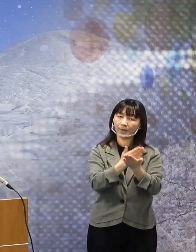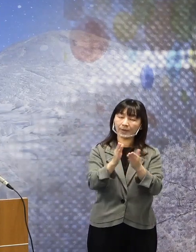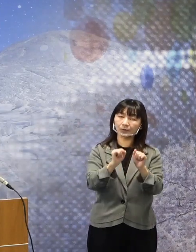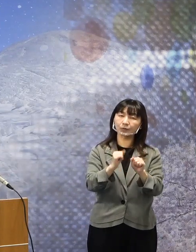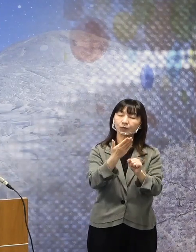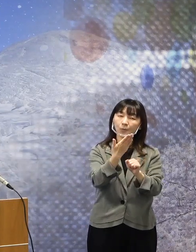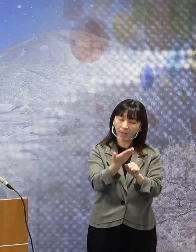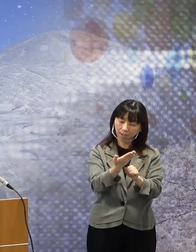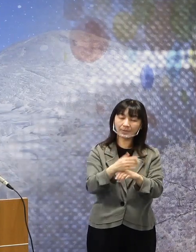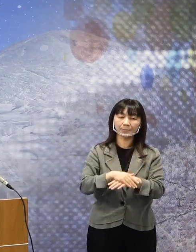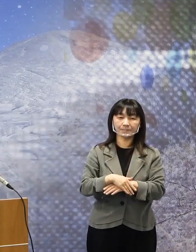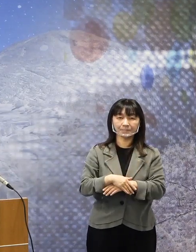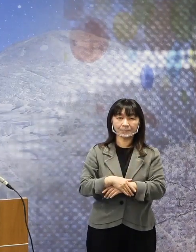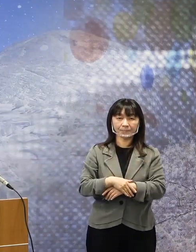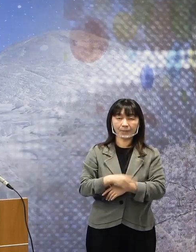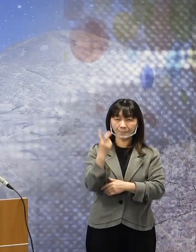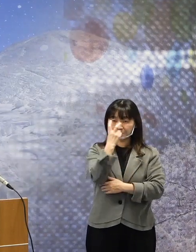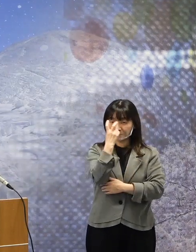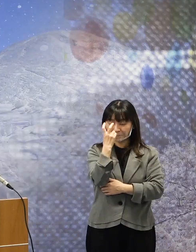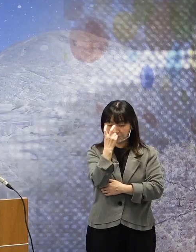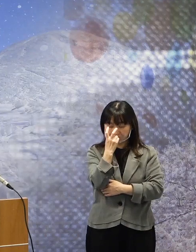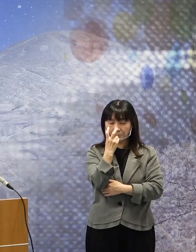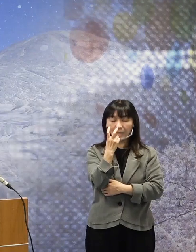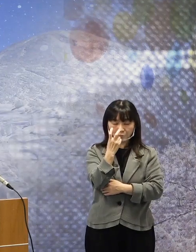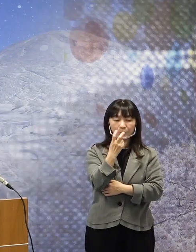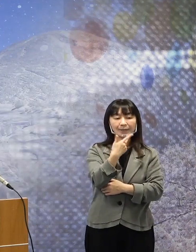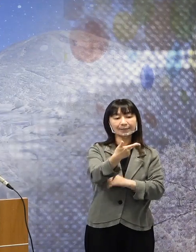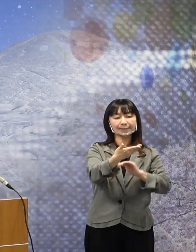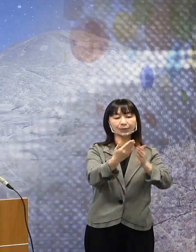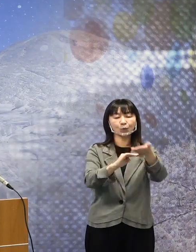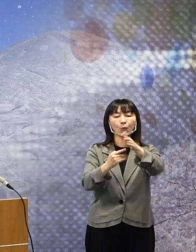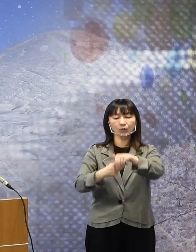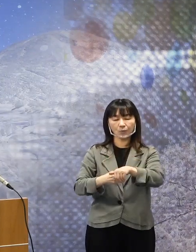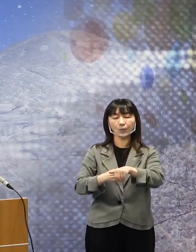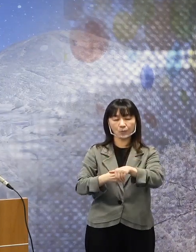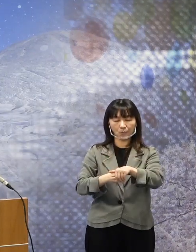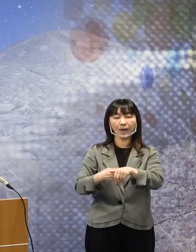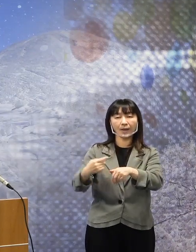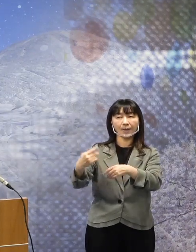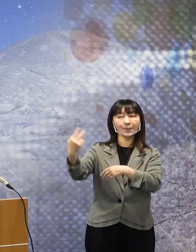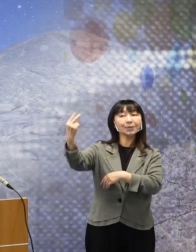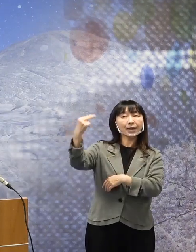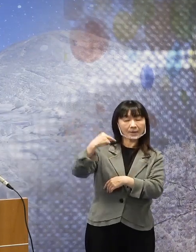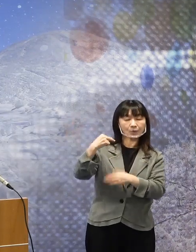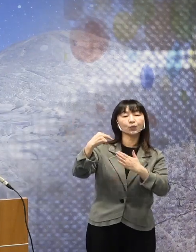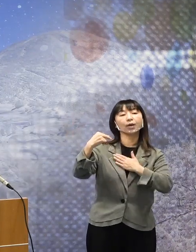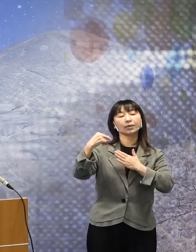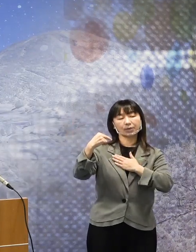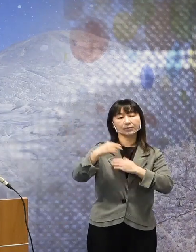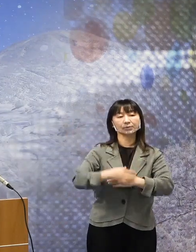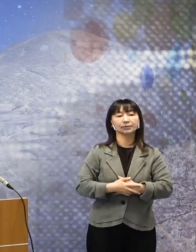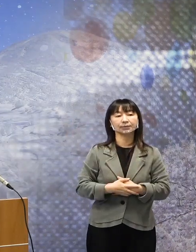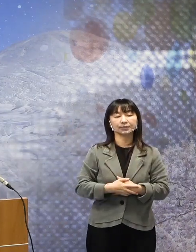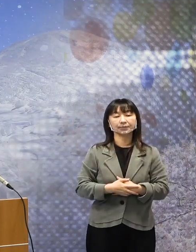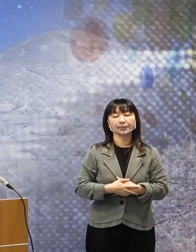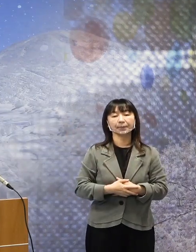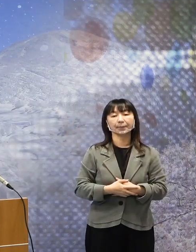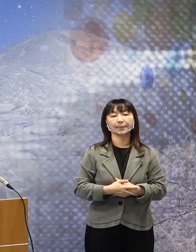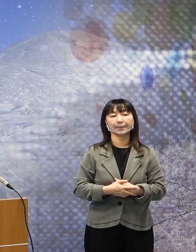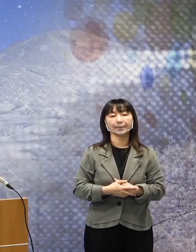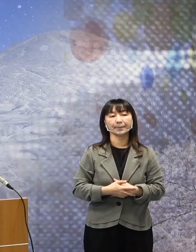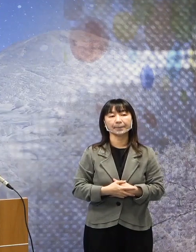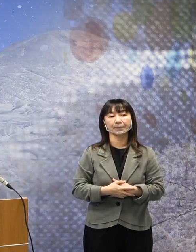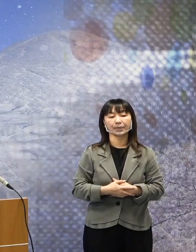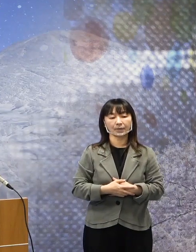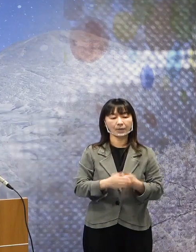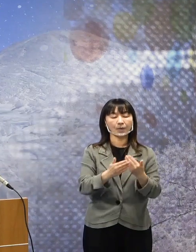ろうということを固唾を飲んで見られている市町村たくさんあります。個別の状況は私がいう席はないですけれども、